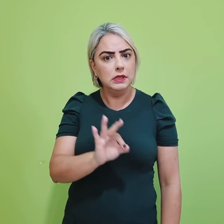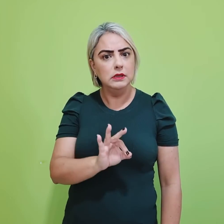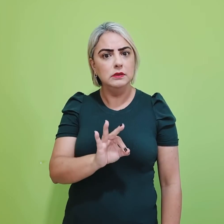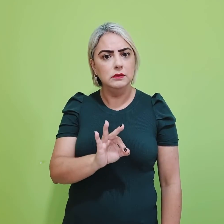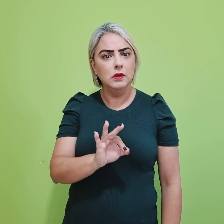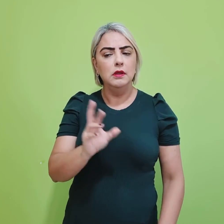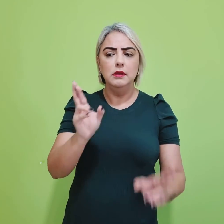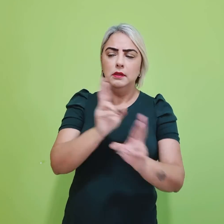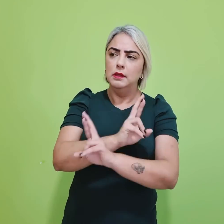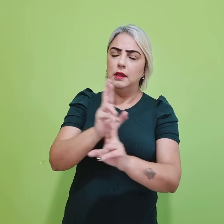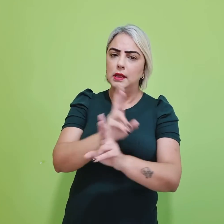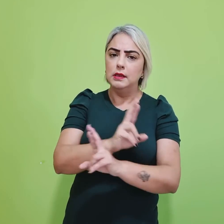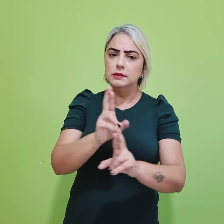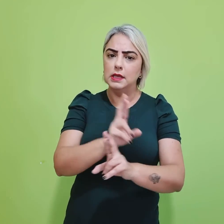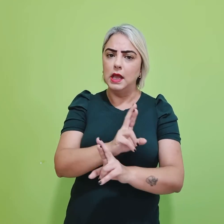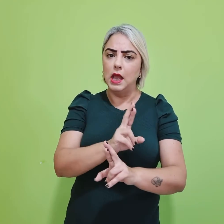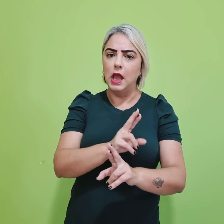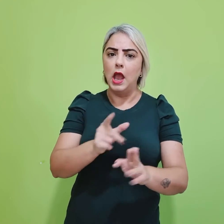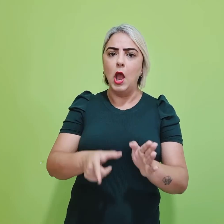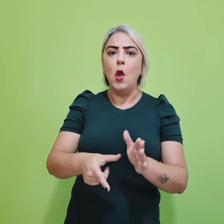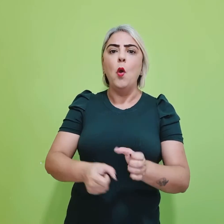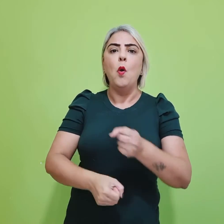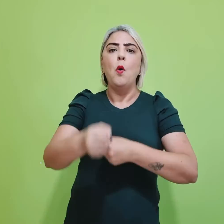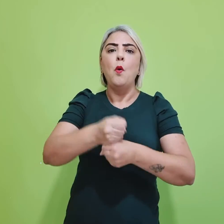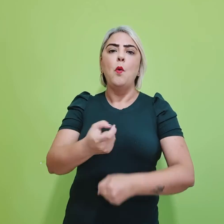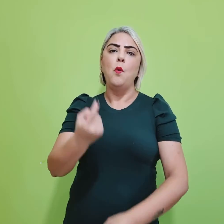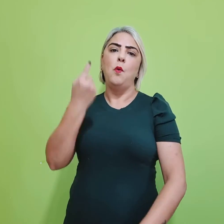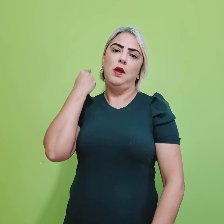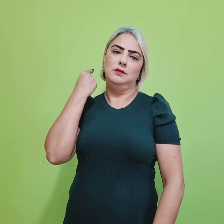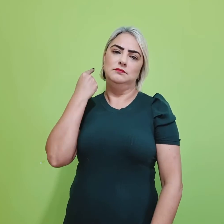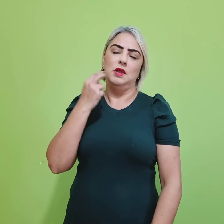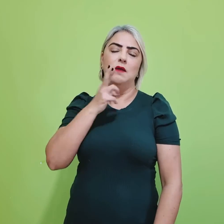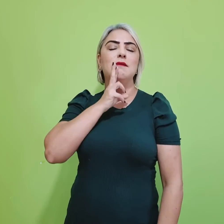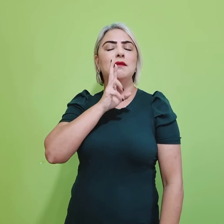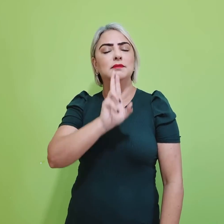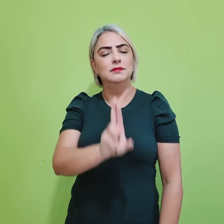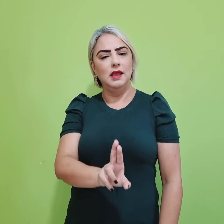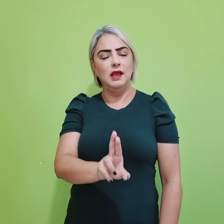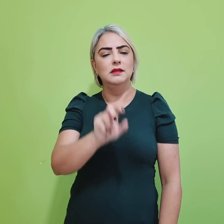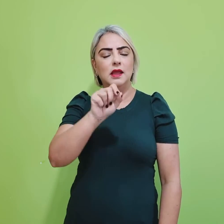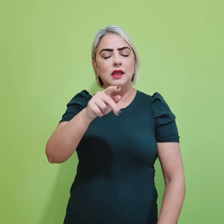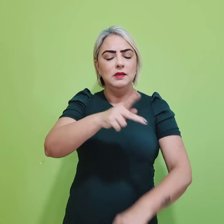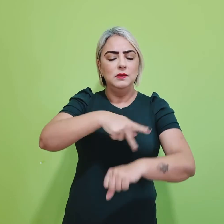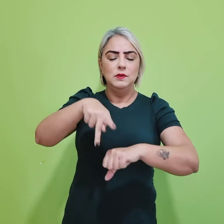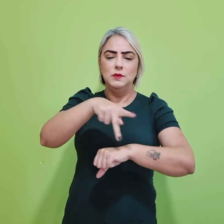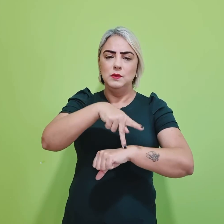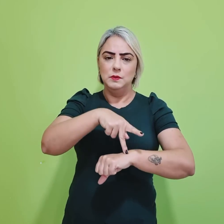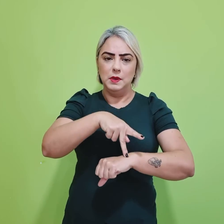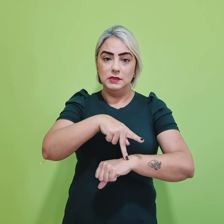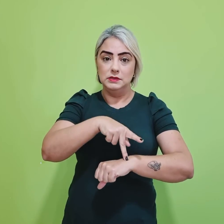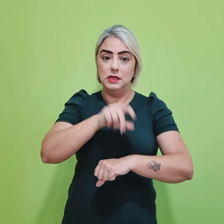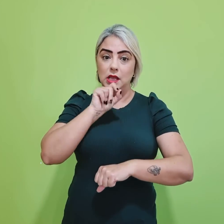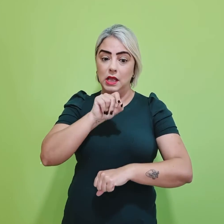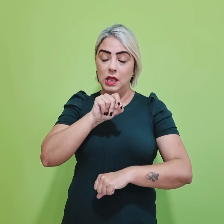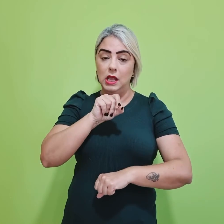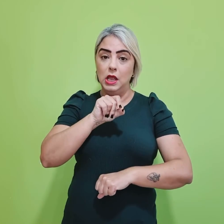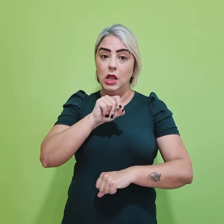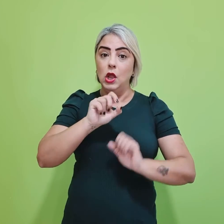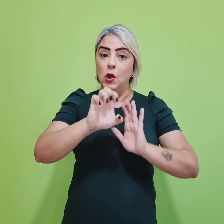97,1% em relação ao ano anterior. O resultado disso é que o país, que, com o Estatuto